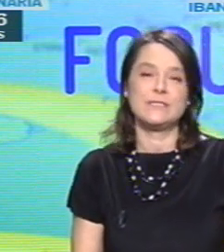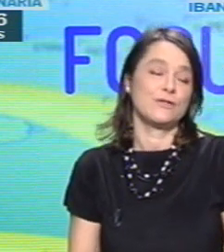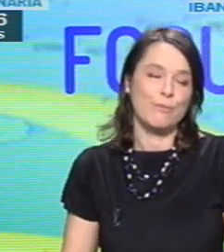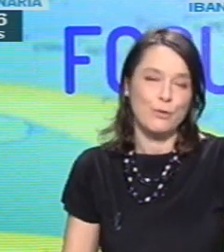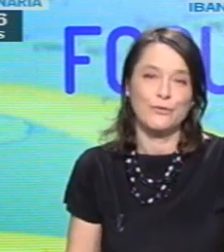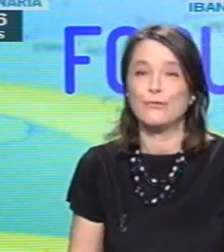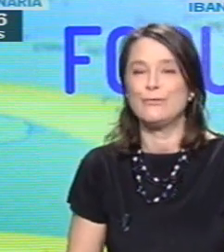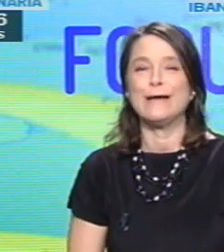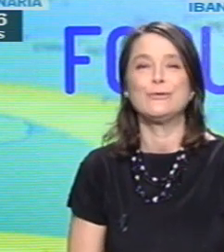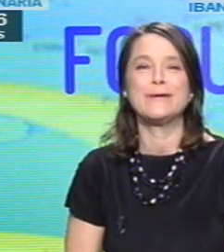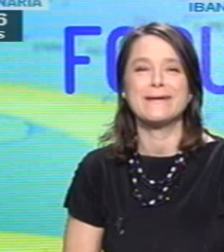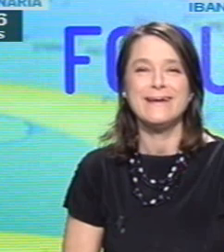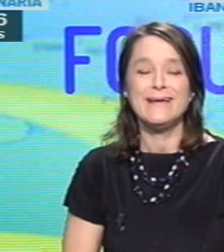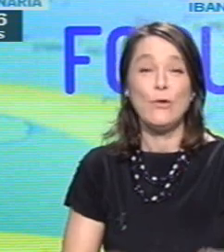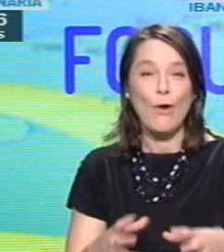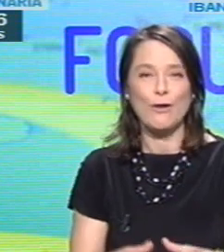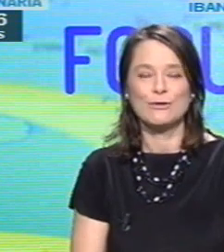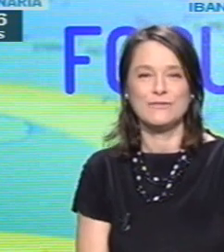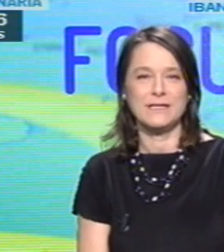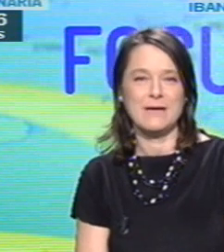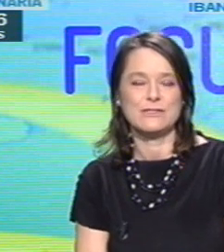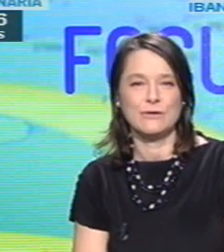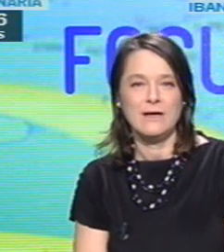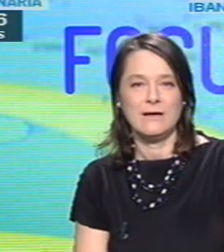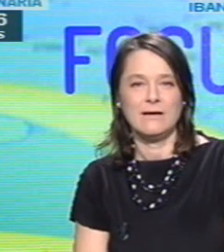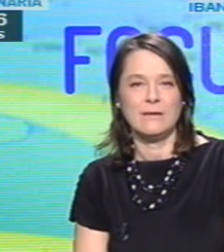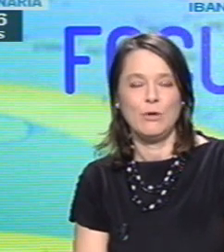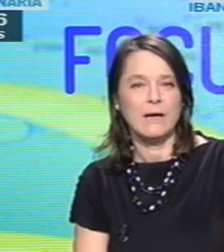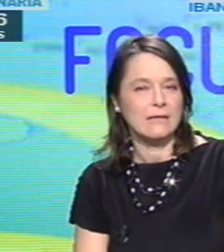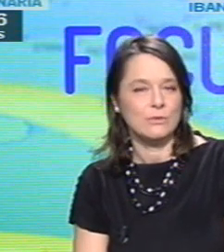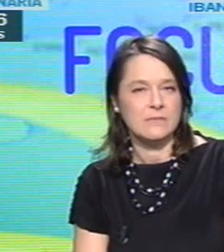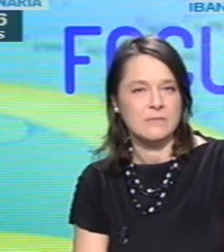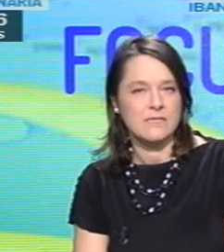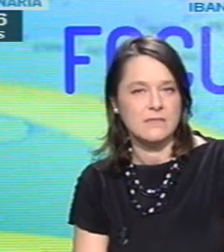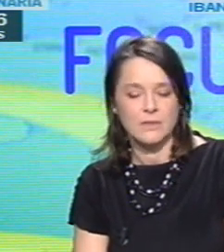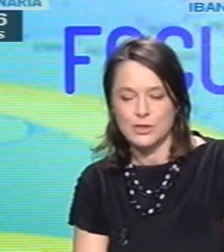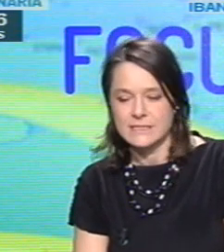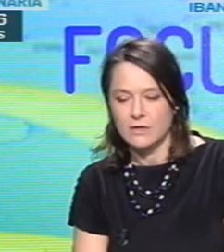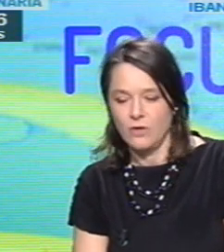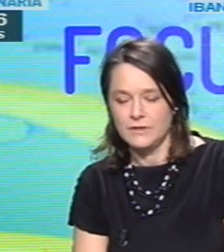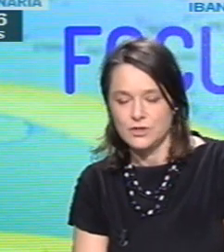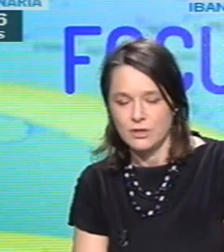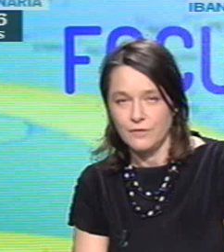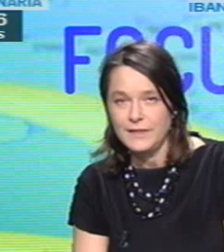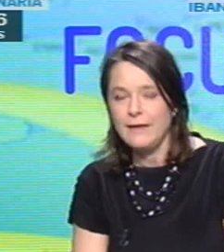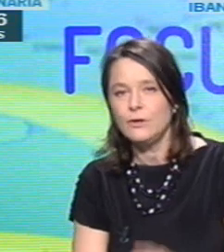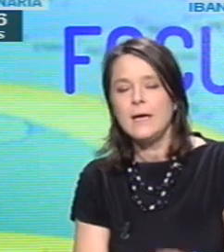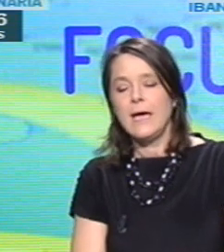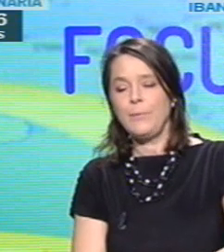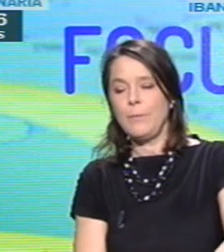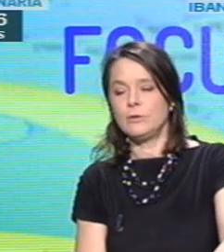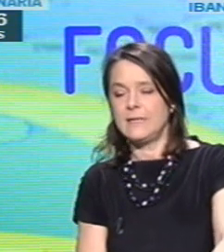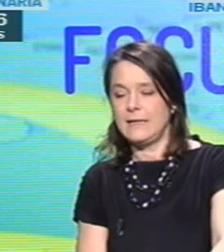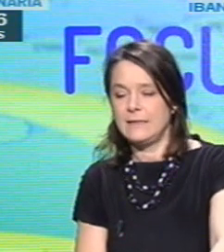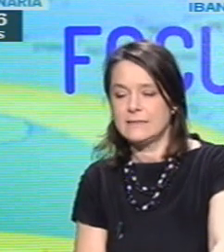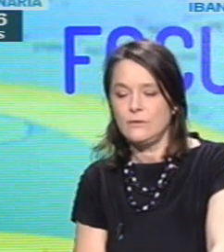lui stesso, è molto fortunato per il luogo dove è rimasto bloccato in questi mesi di emergenza Covid-19. Intanto è